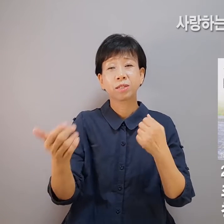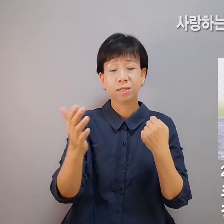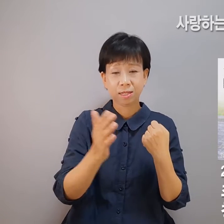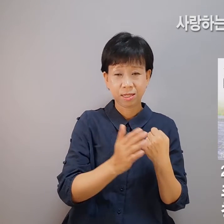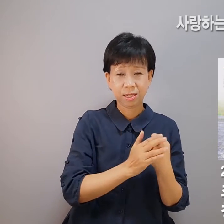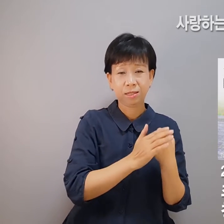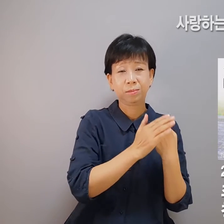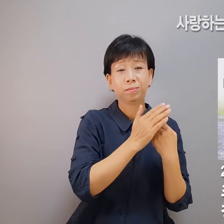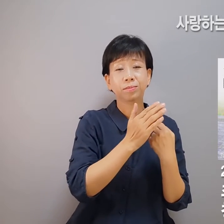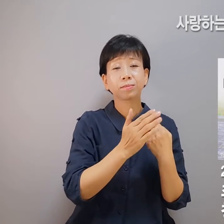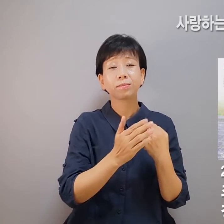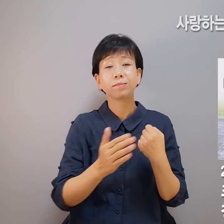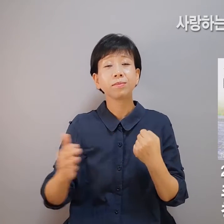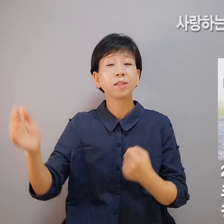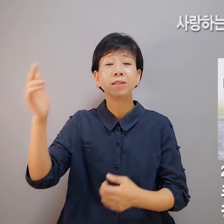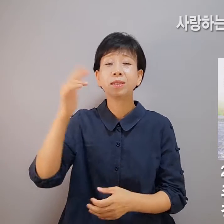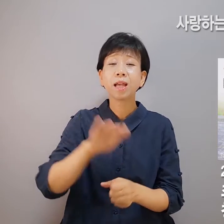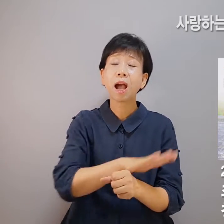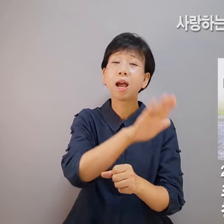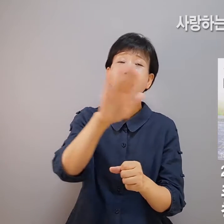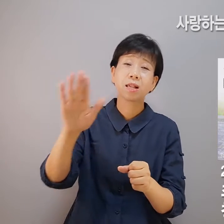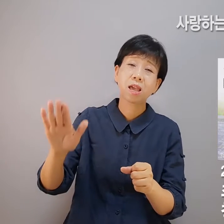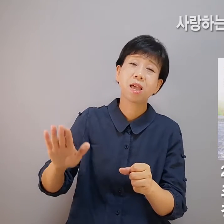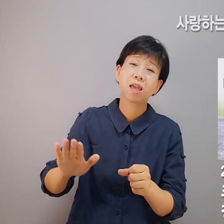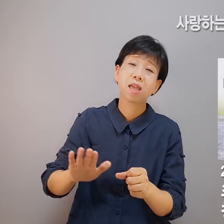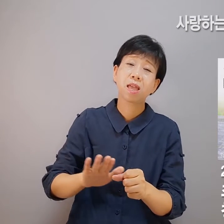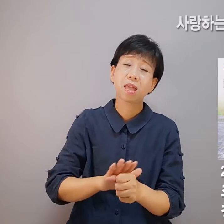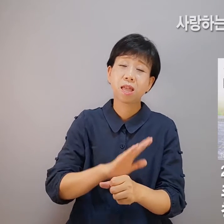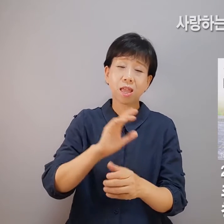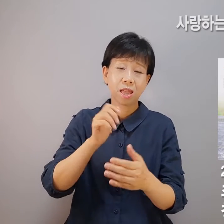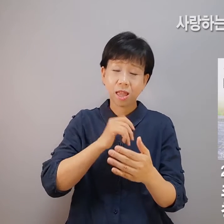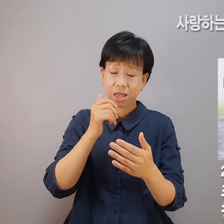죽었으니 그 사랑에